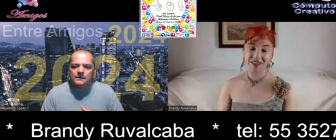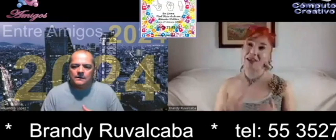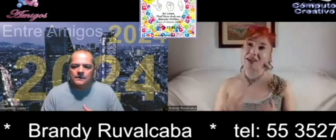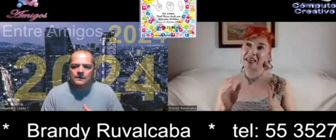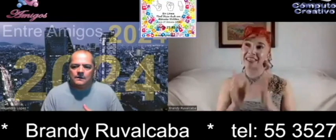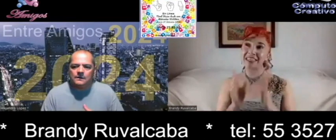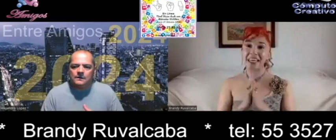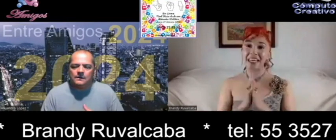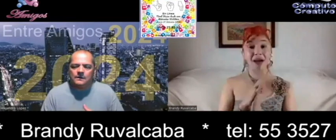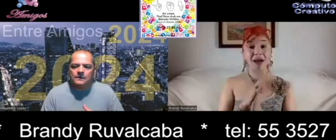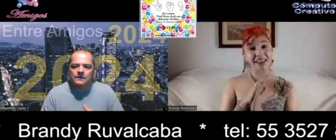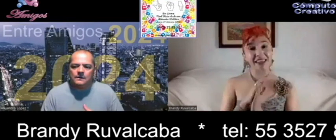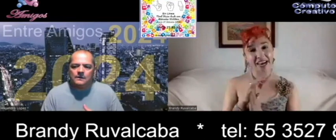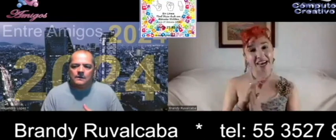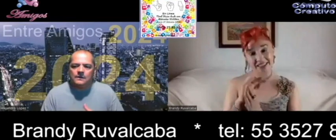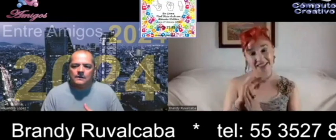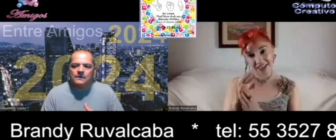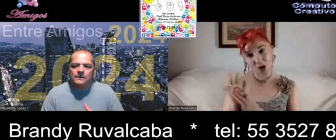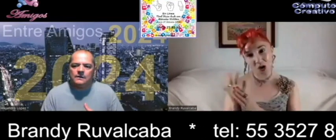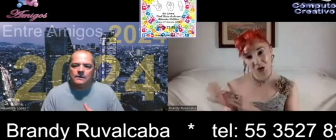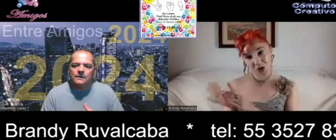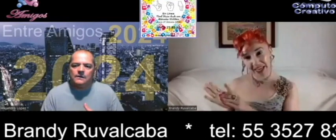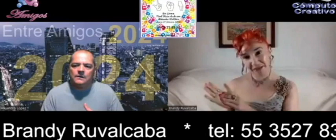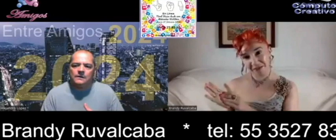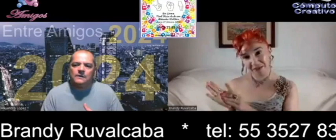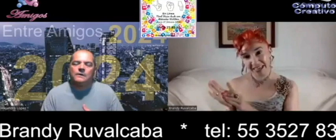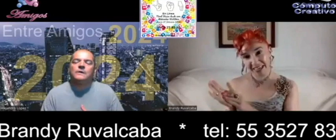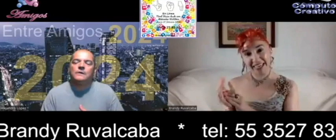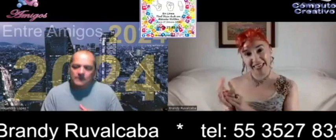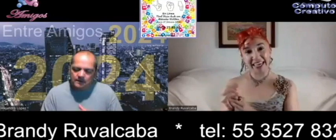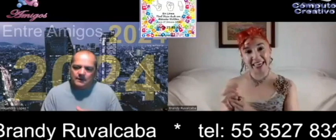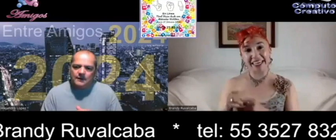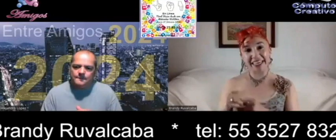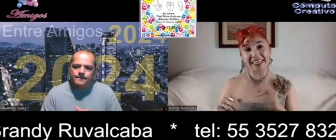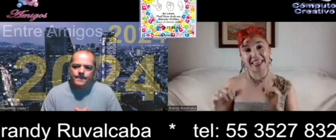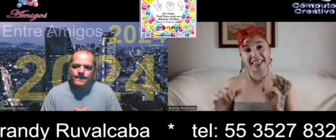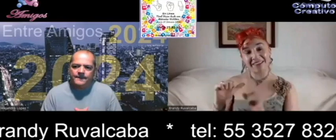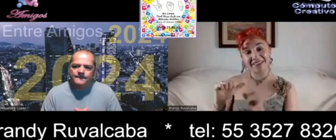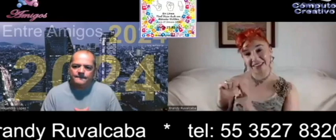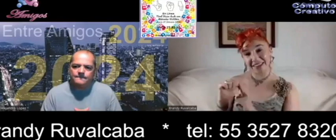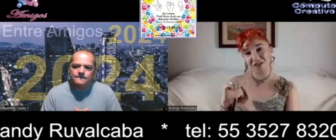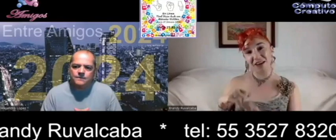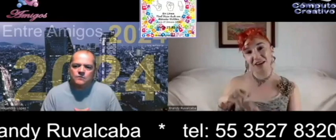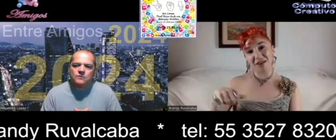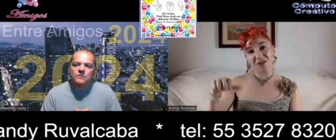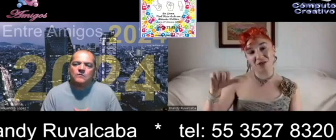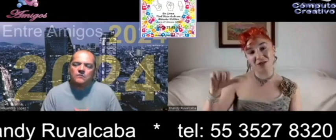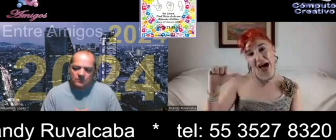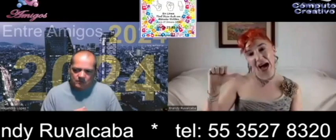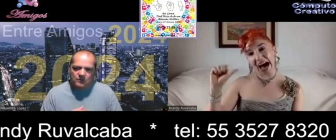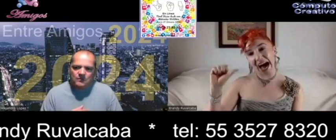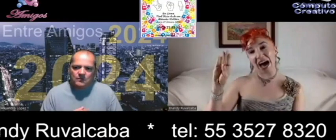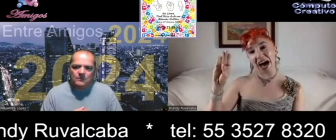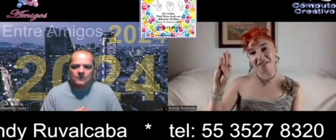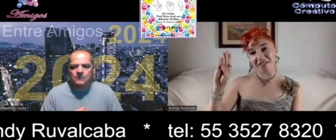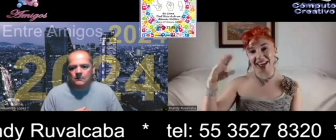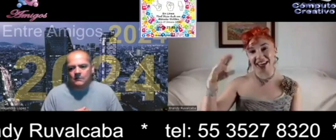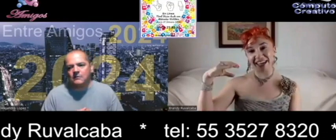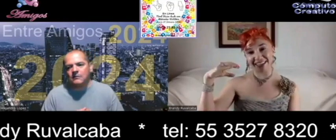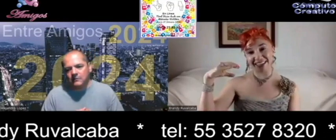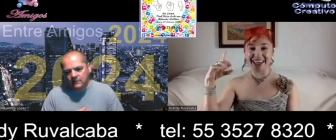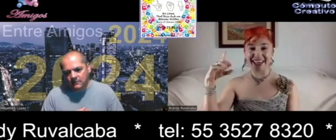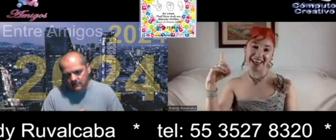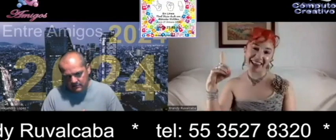de letrear, sí, o sea, se llama dactilología, ajá, que es hacer el abecedario con las manos, ¿no? A,